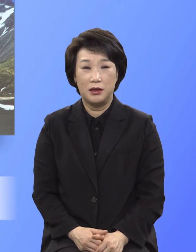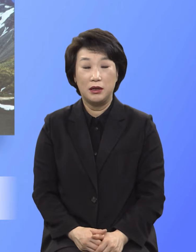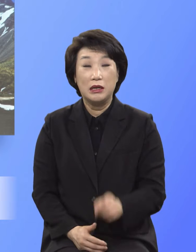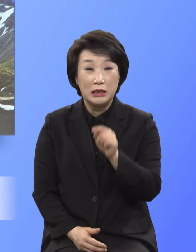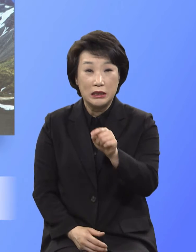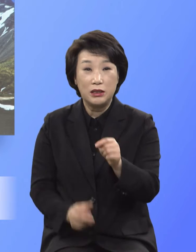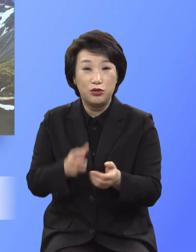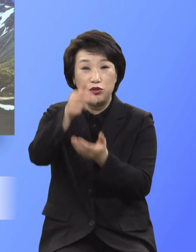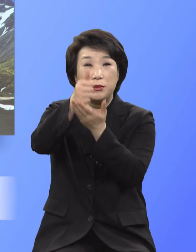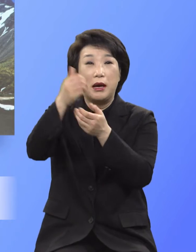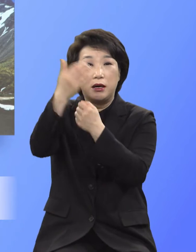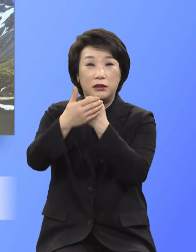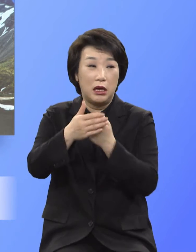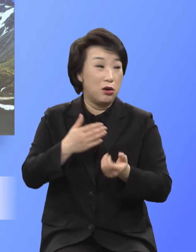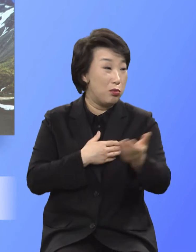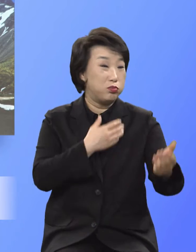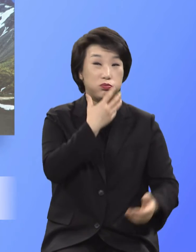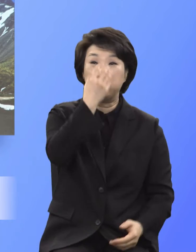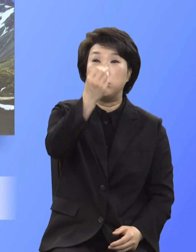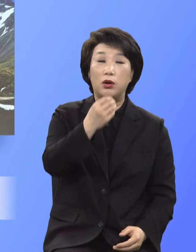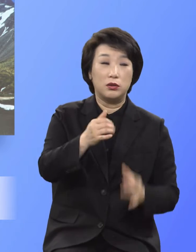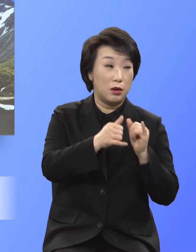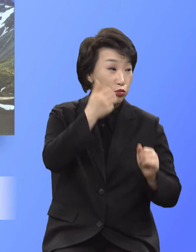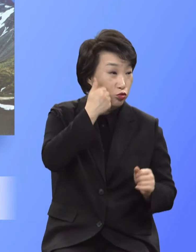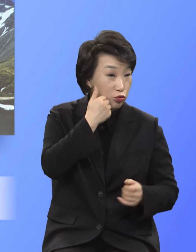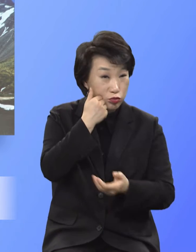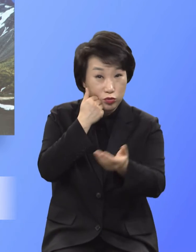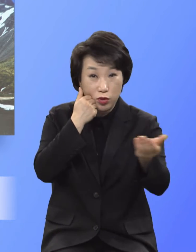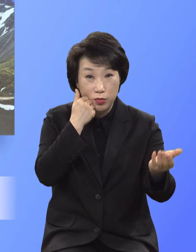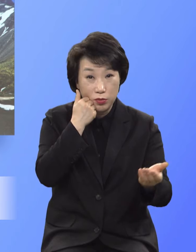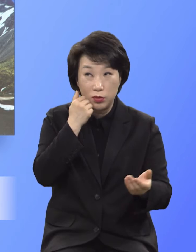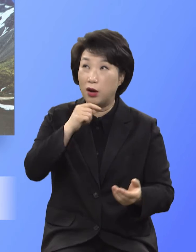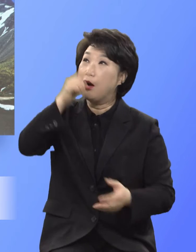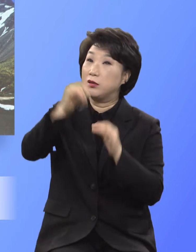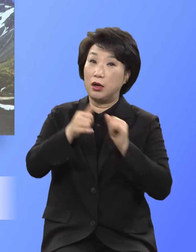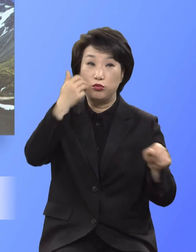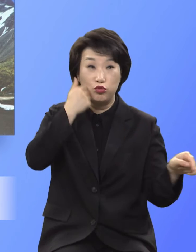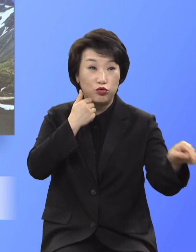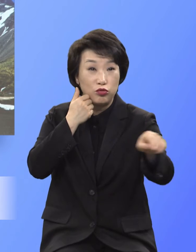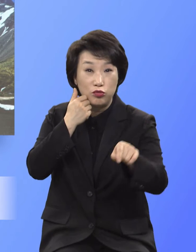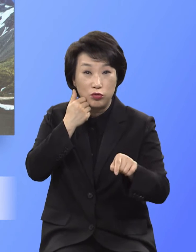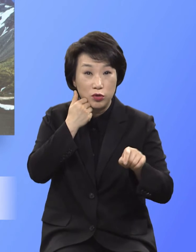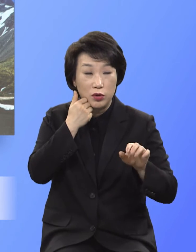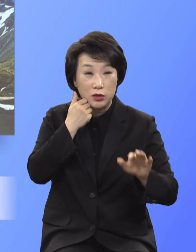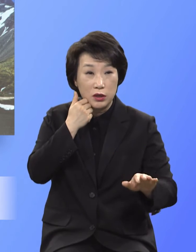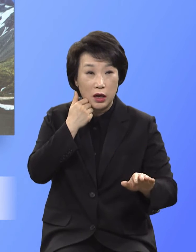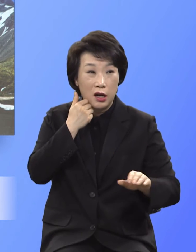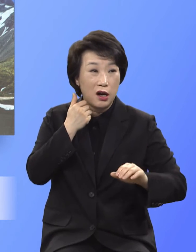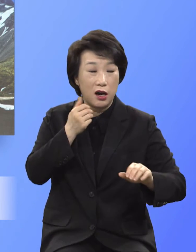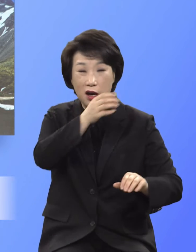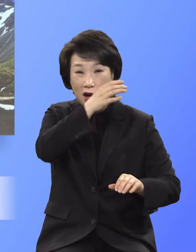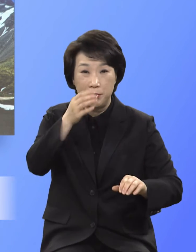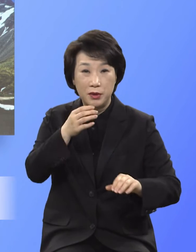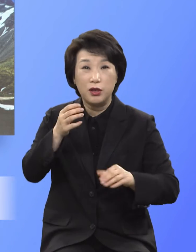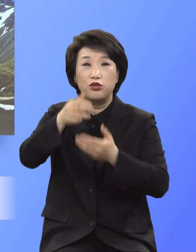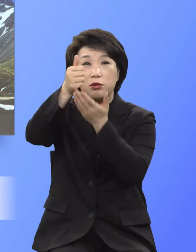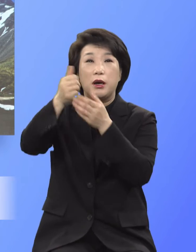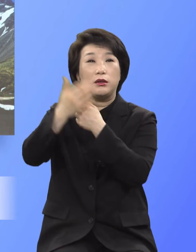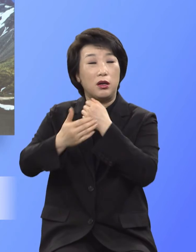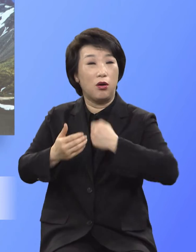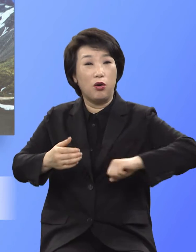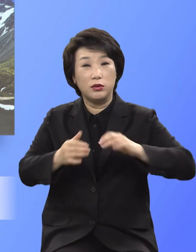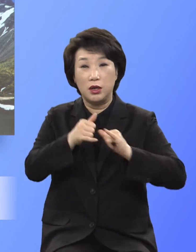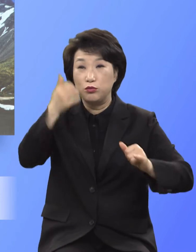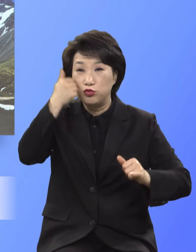누가 이 은혜 앞에 교만할 자 있으며 건방질 자 있으며 감히 거역할 자